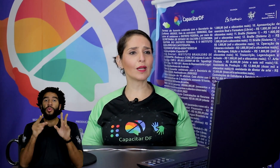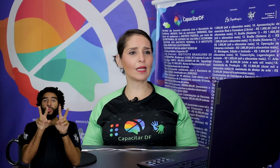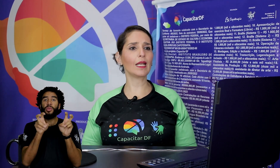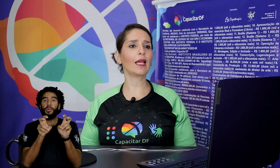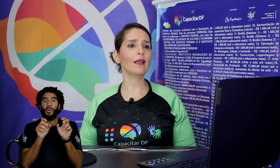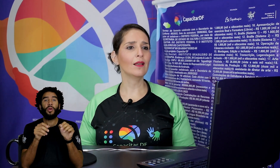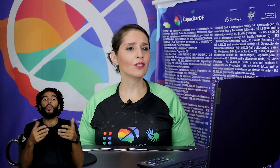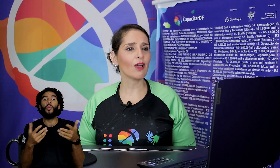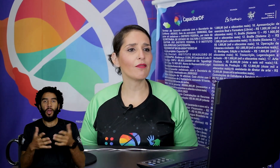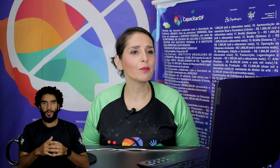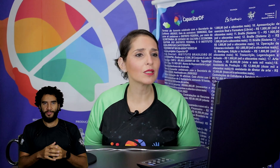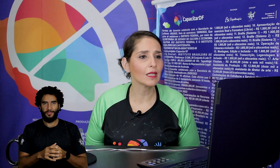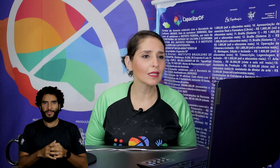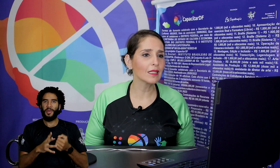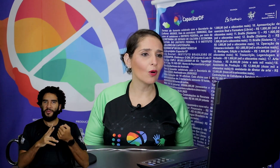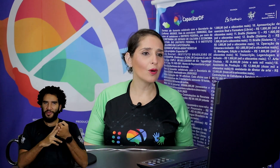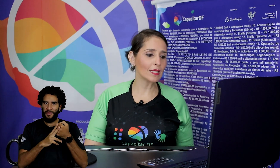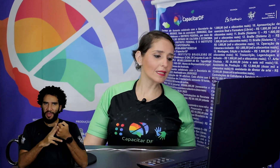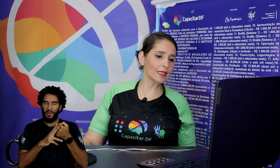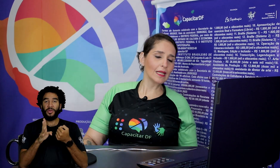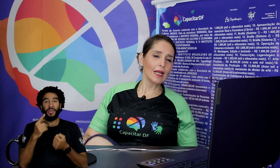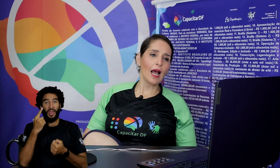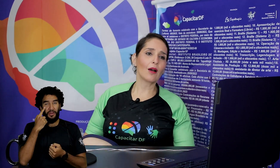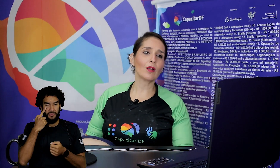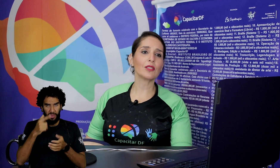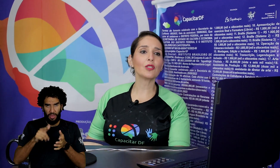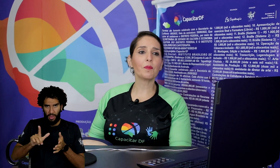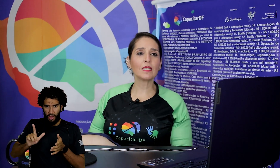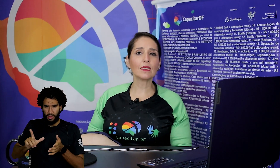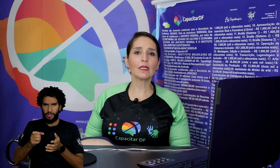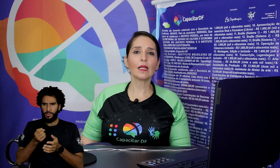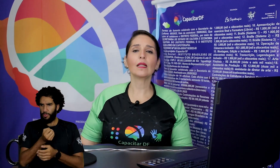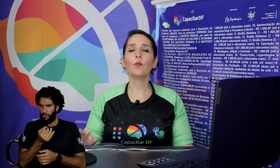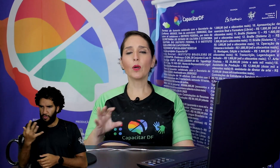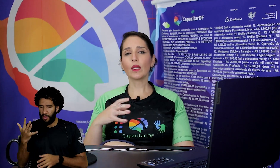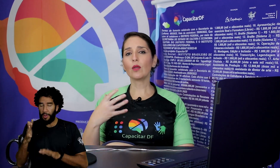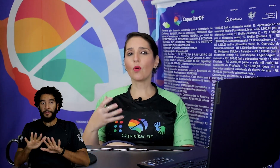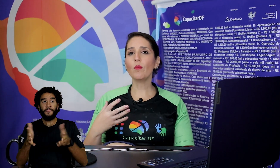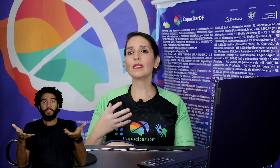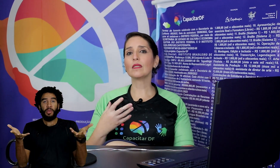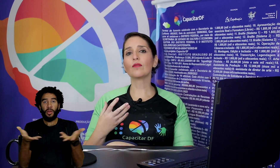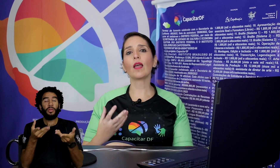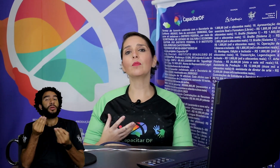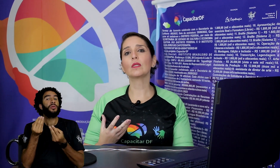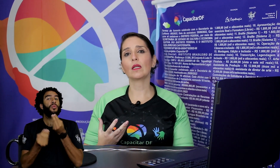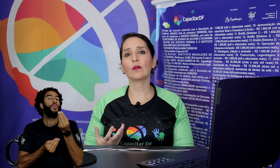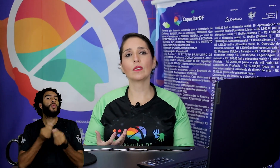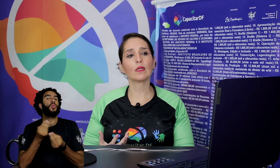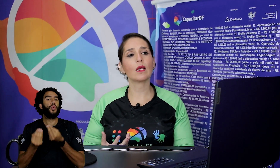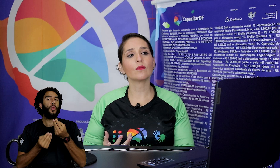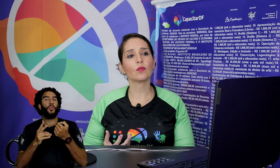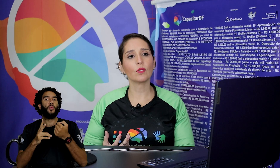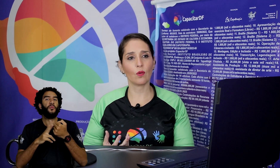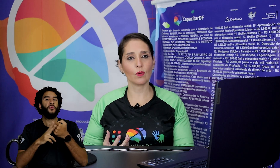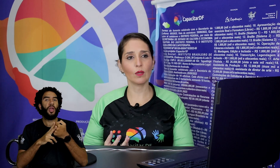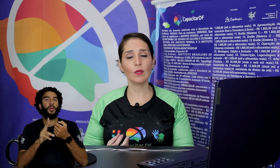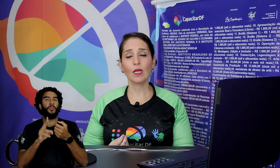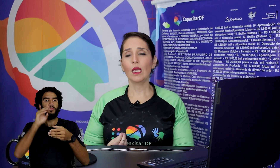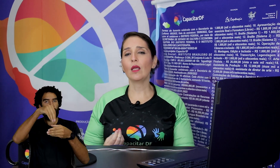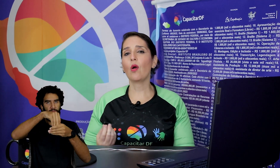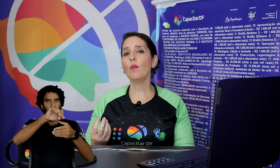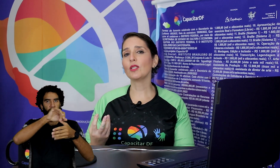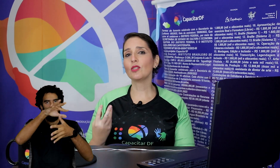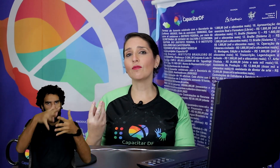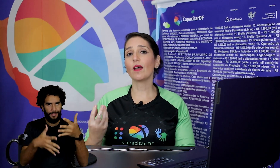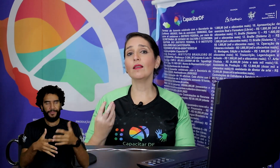conteúdo aqui, né? Já vimos tantas coisas, agora a gente precisa entender um pouquinho como esses verbos na língua de sinais funcionam